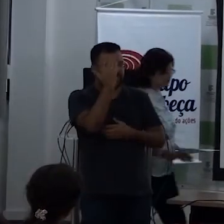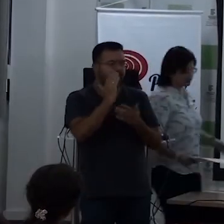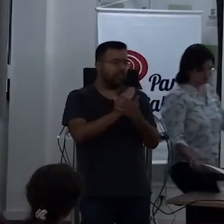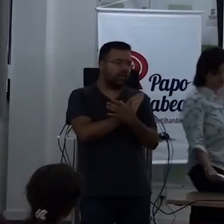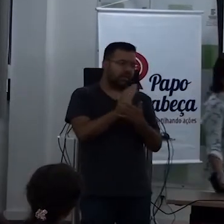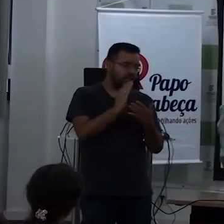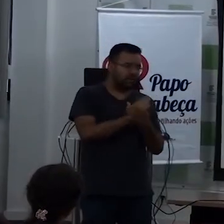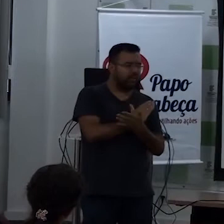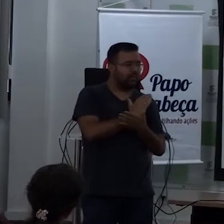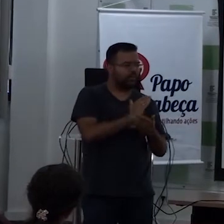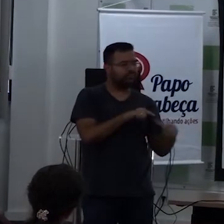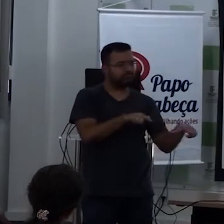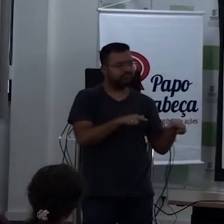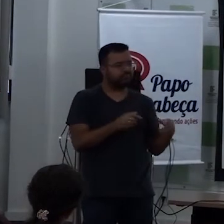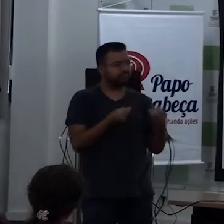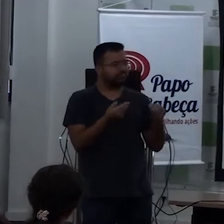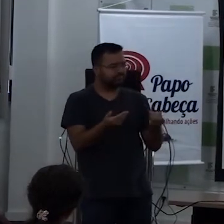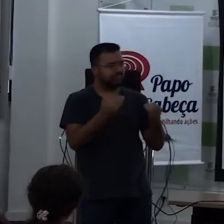pessoas que serão